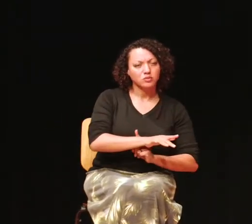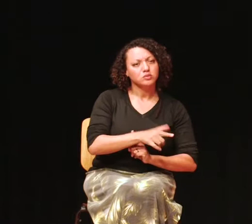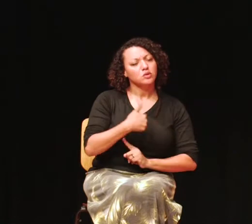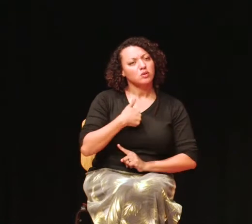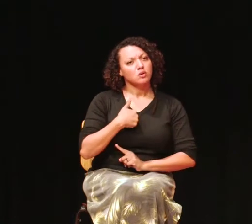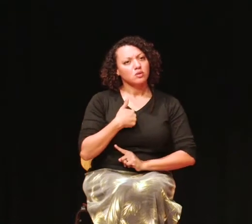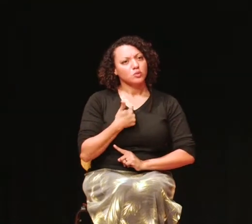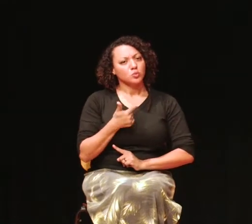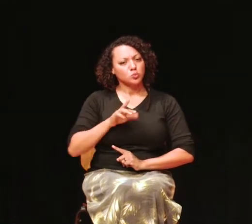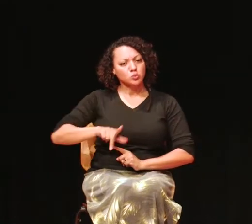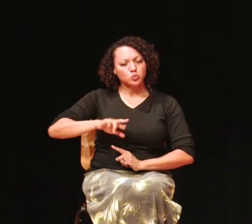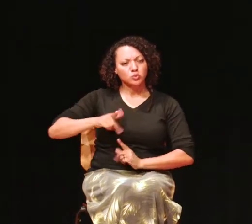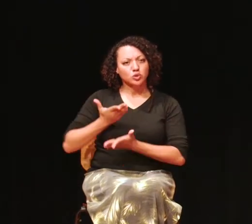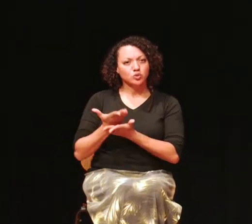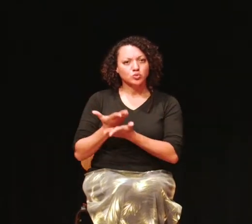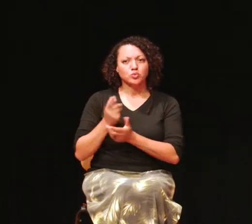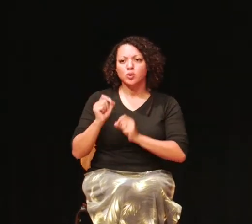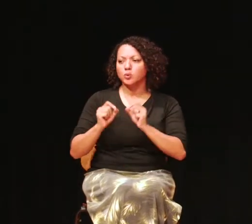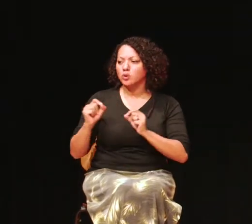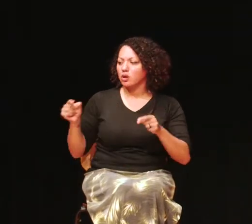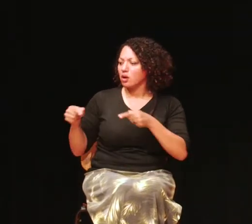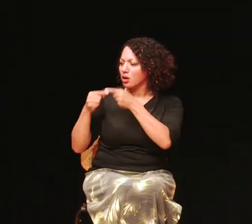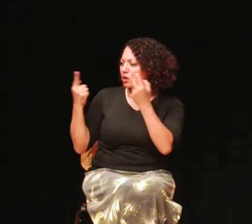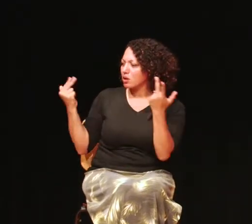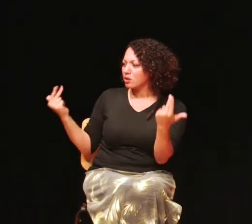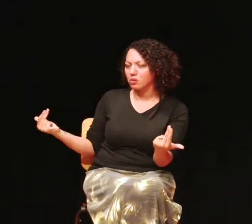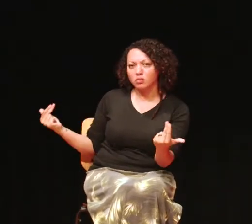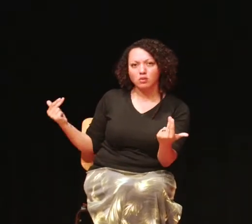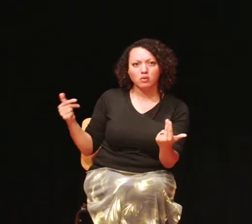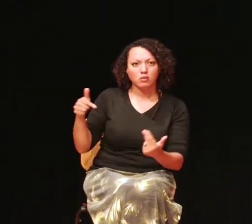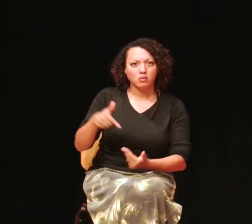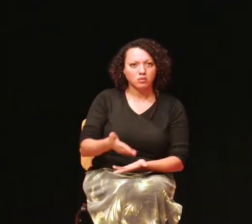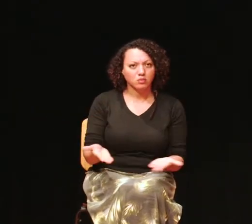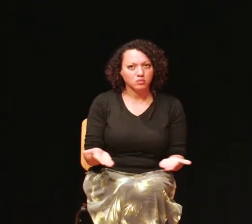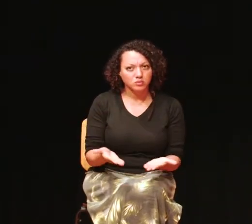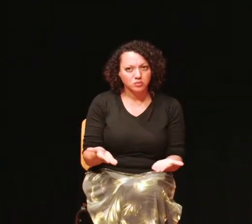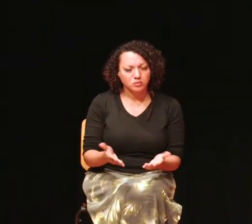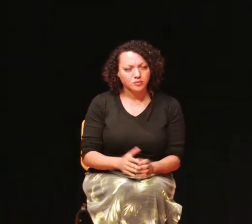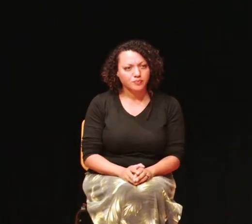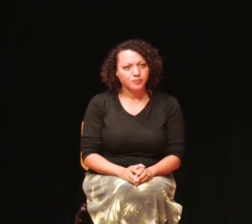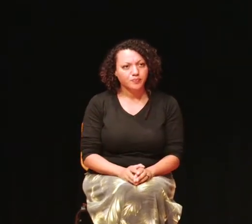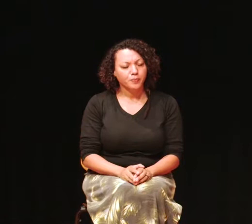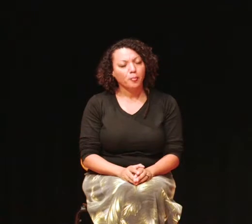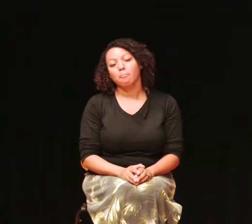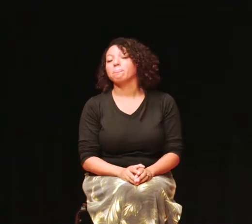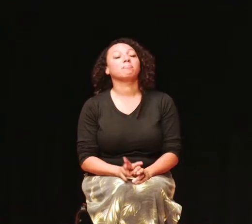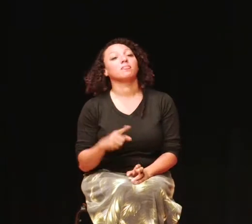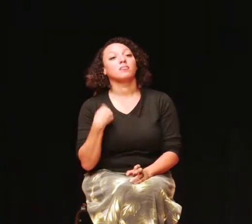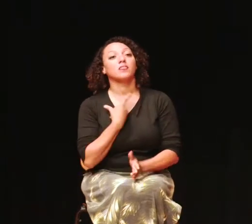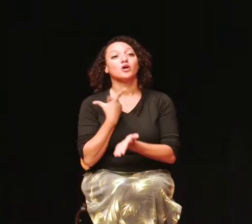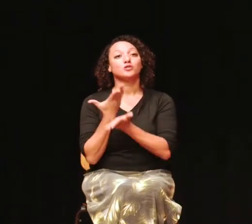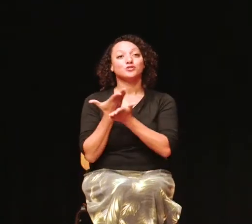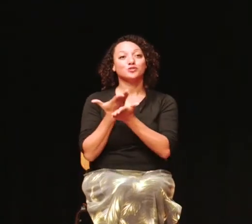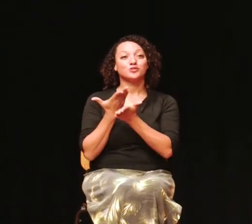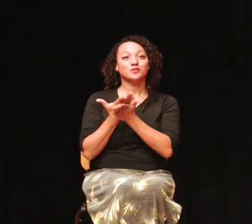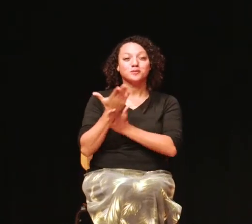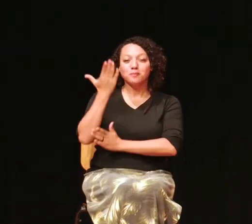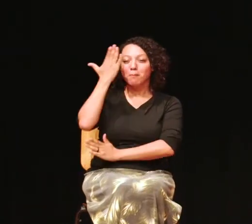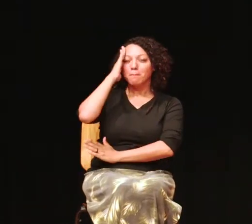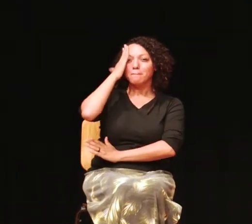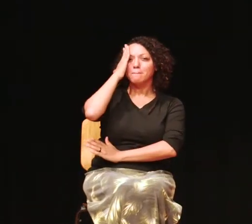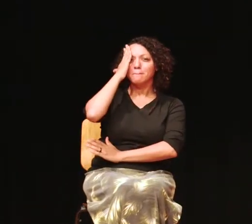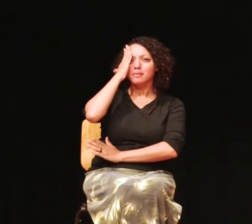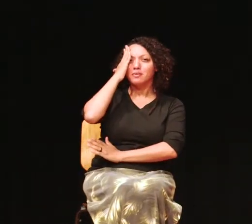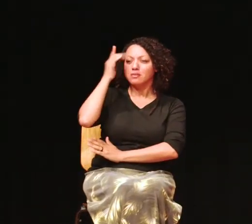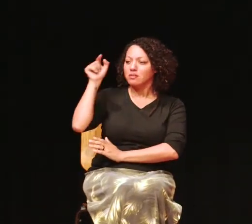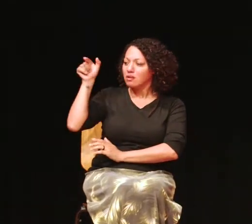que elas são semelhantes para a nós. Nós as estudamos justamente para entender em que elas